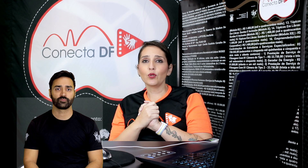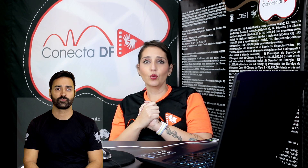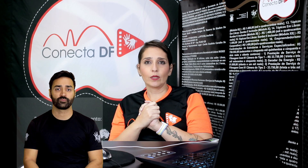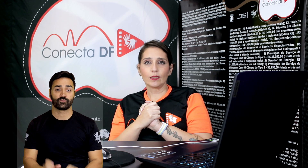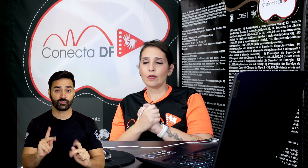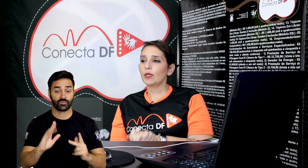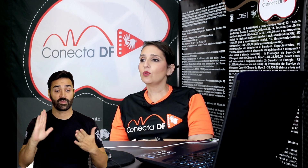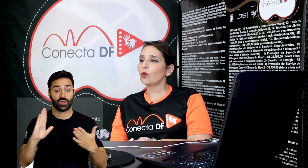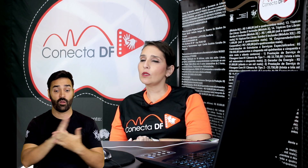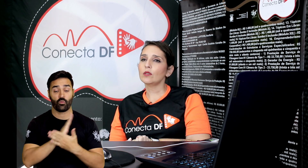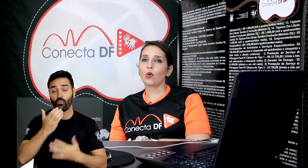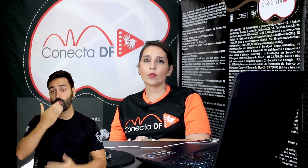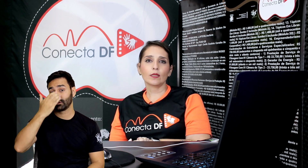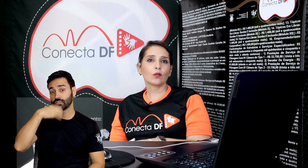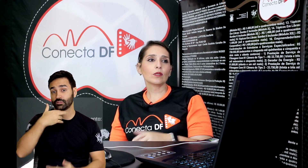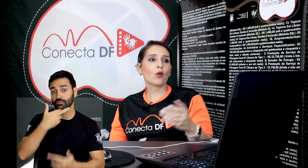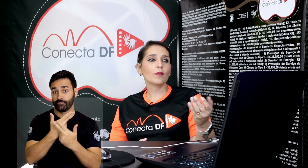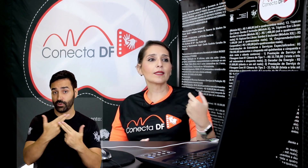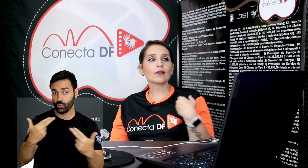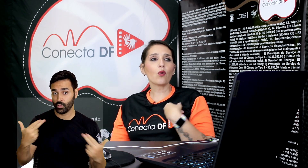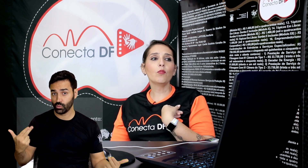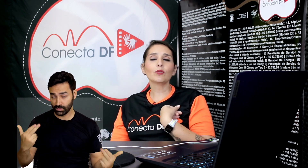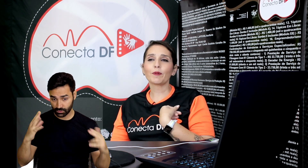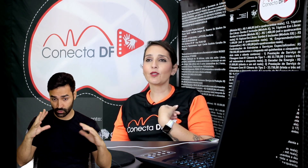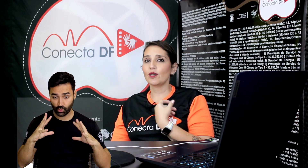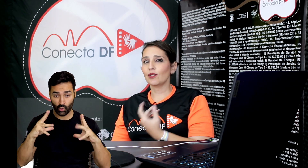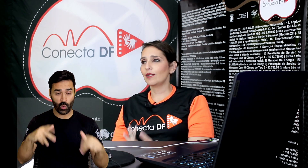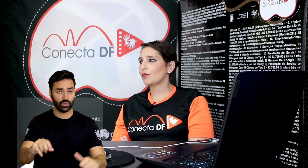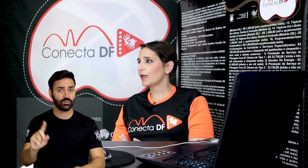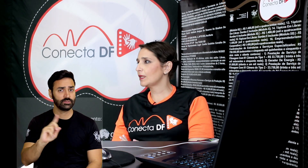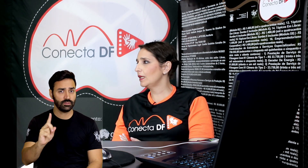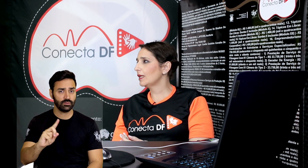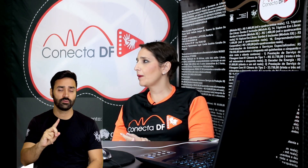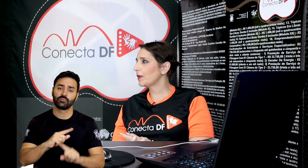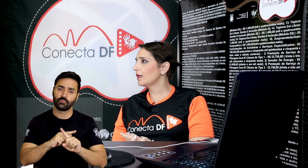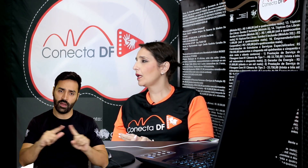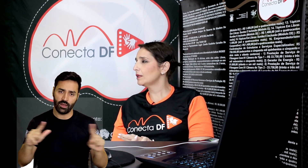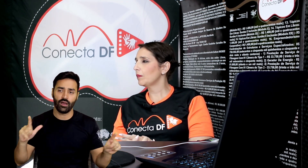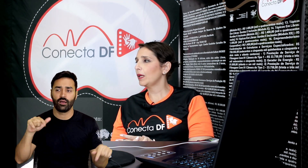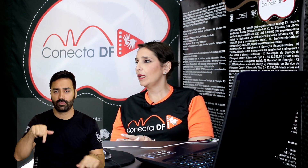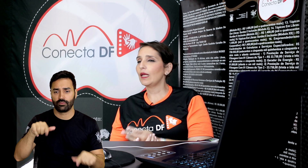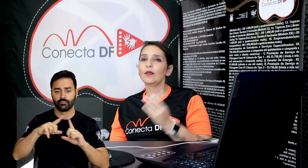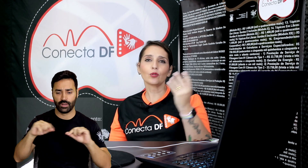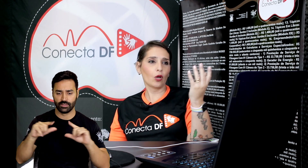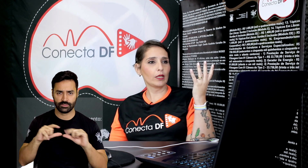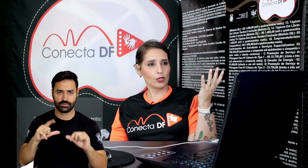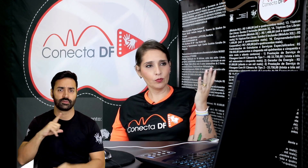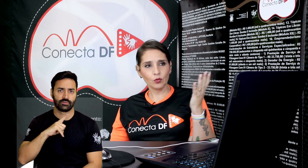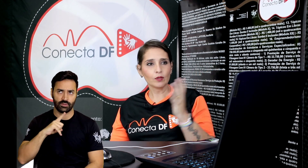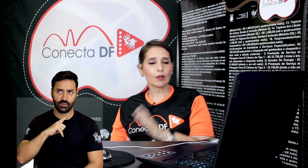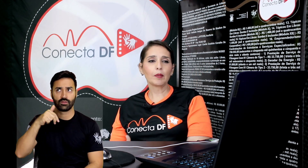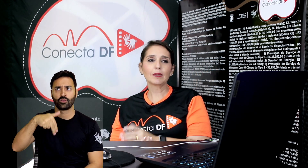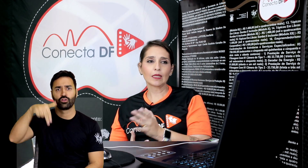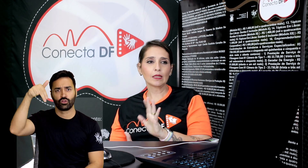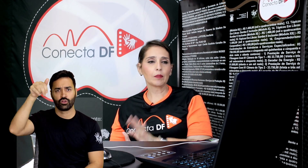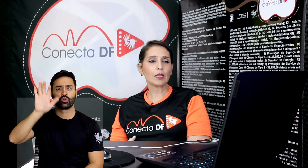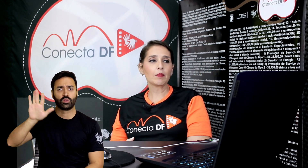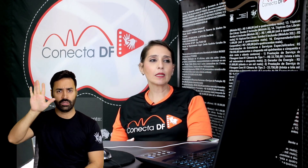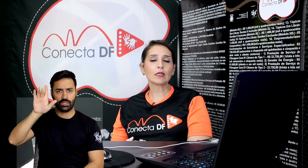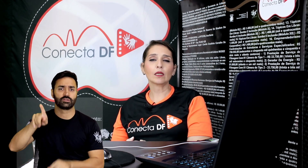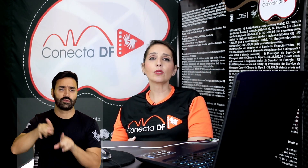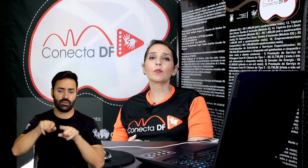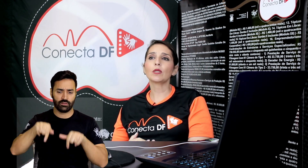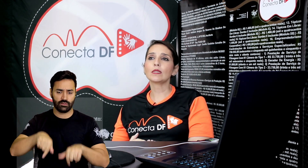Algumas frutas, também não trouxe todas. Trouxe algumas que são comuns pra gente aqui de Brasília, né? Porque tem também, no Nordeste muito também, mas aqui também